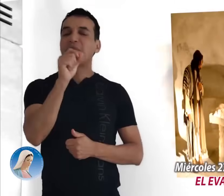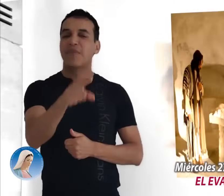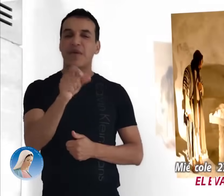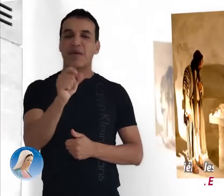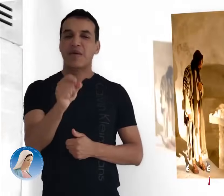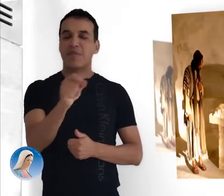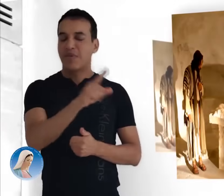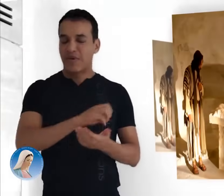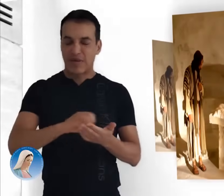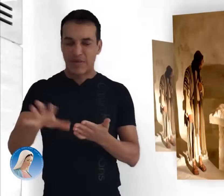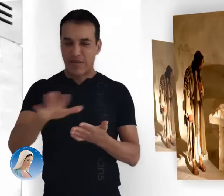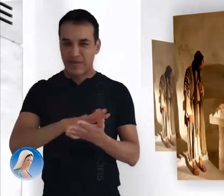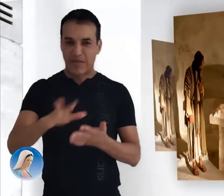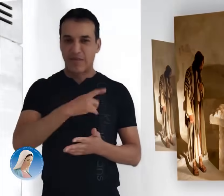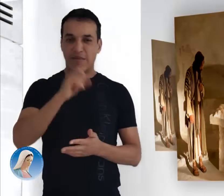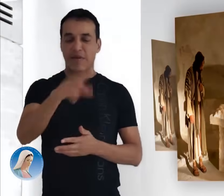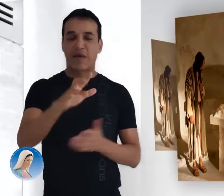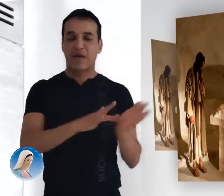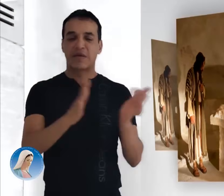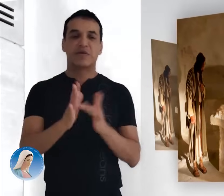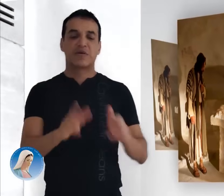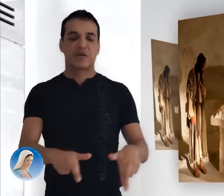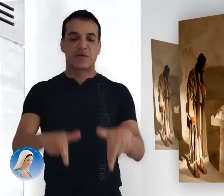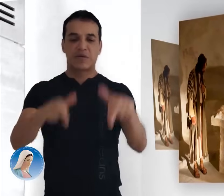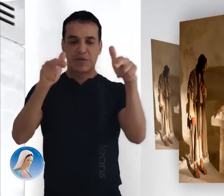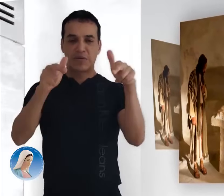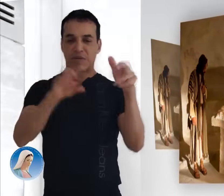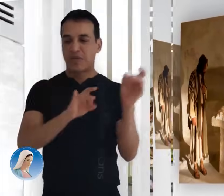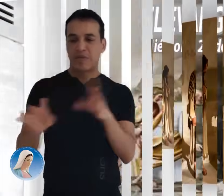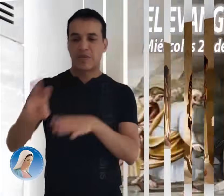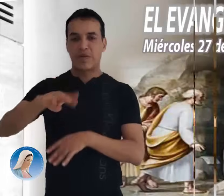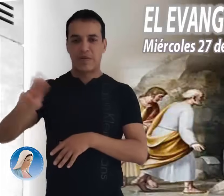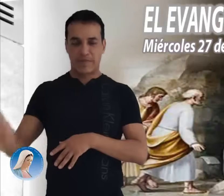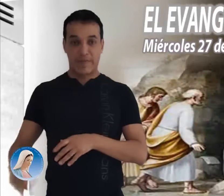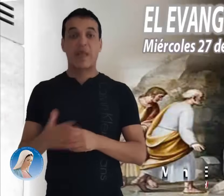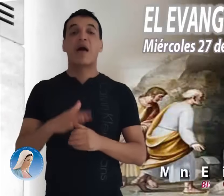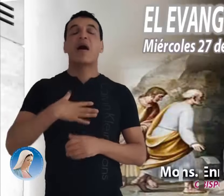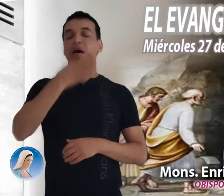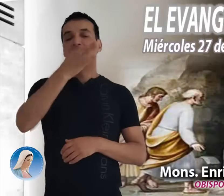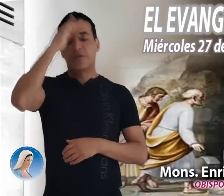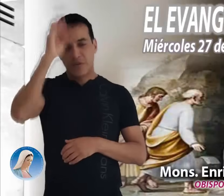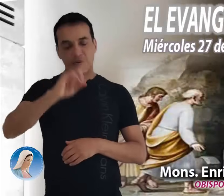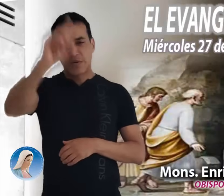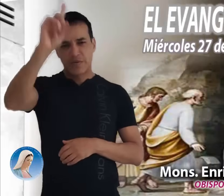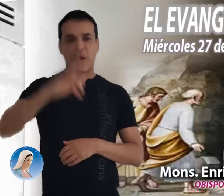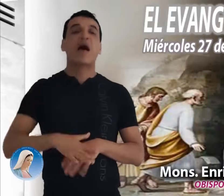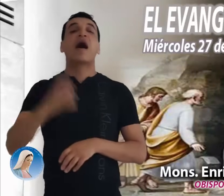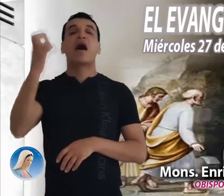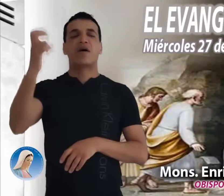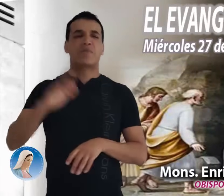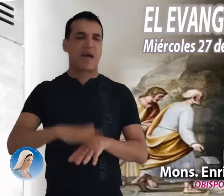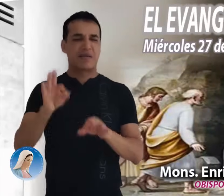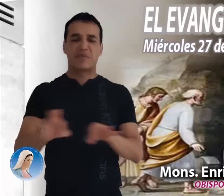debía resucitar de entre los muertos. Palabra del Señor. Como uno de los más grandes testigos de